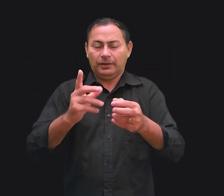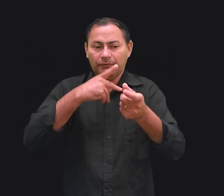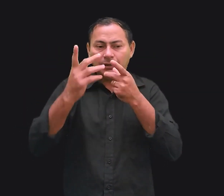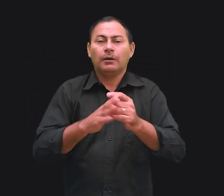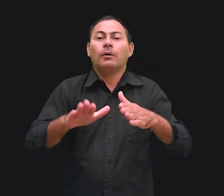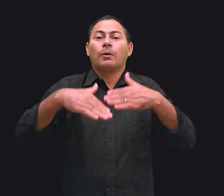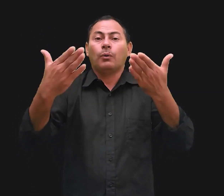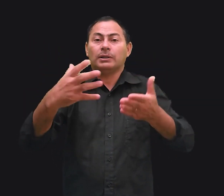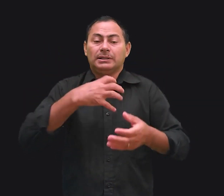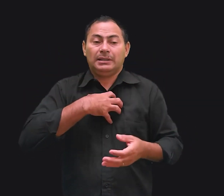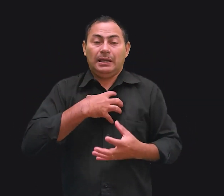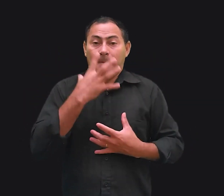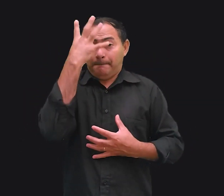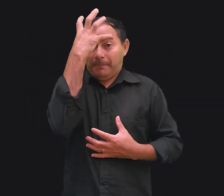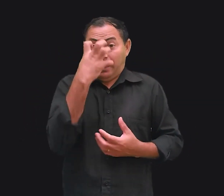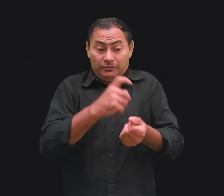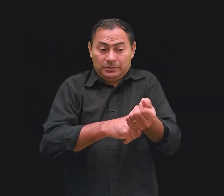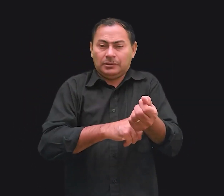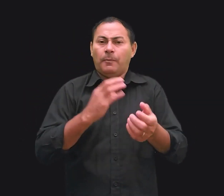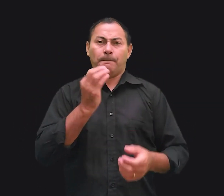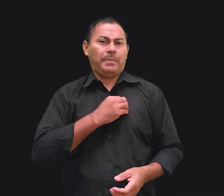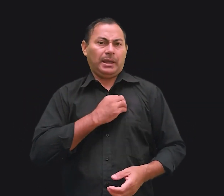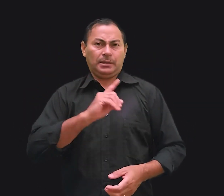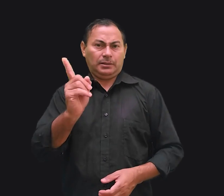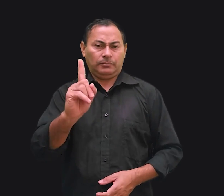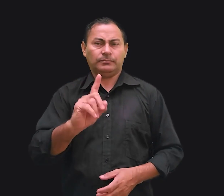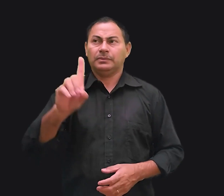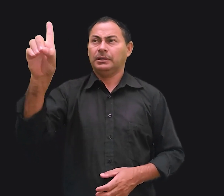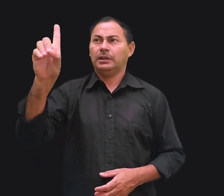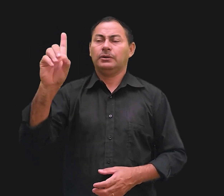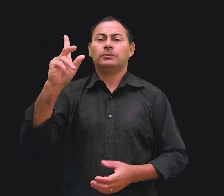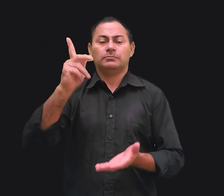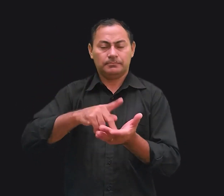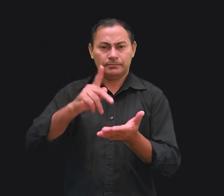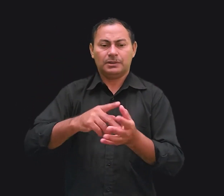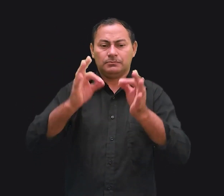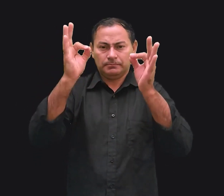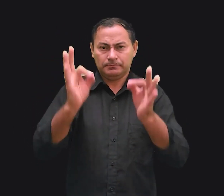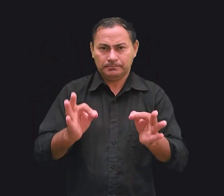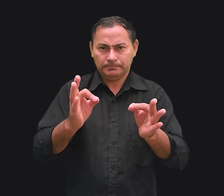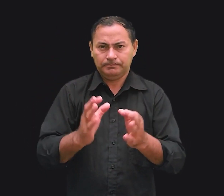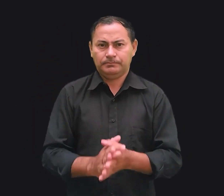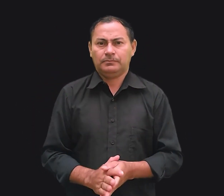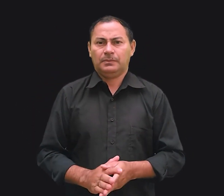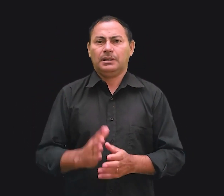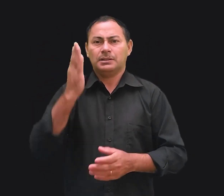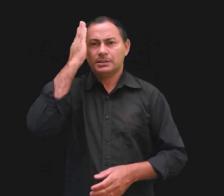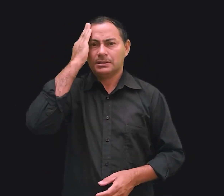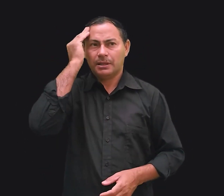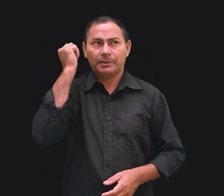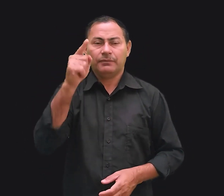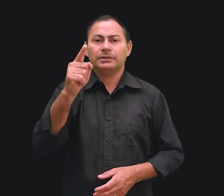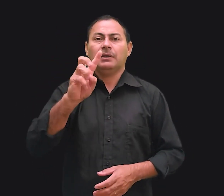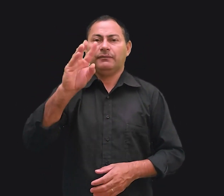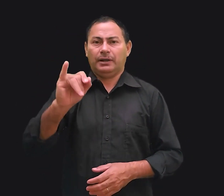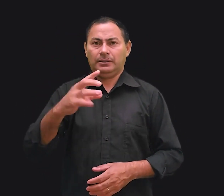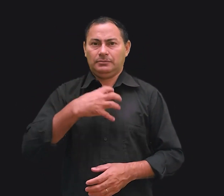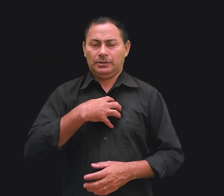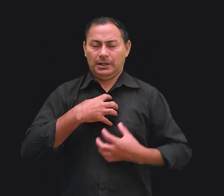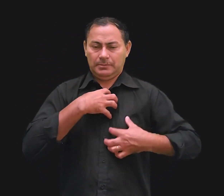bem feita diz, quando vocês ficarem irados, não pequem. Deus é realista o suficiente para saber que você vai